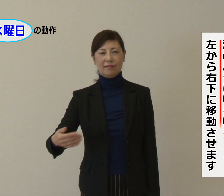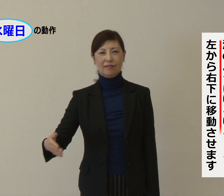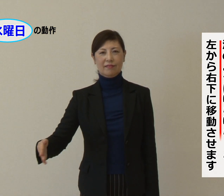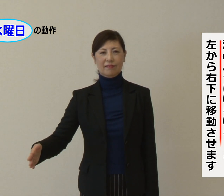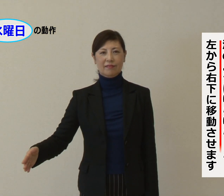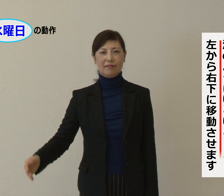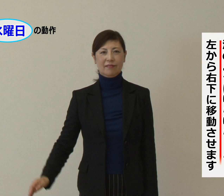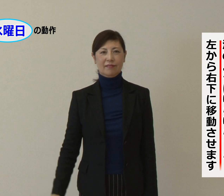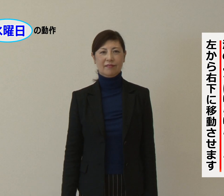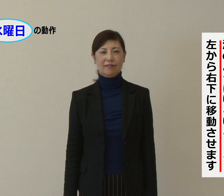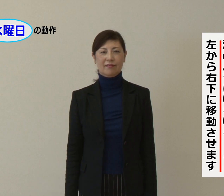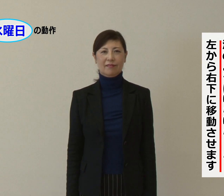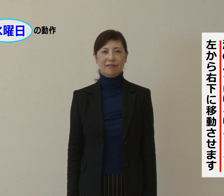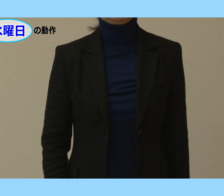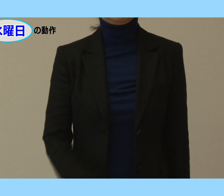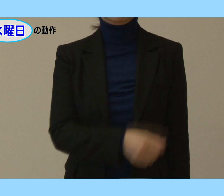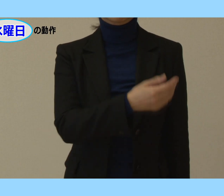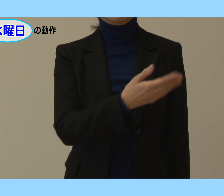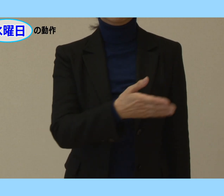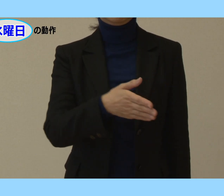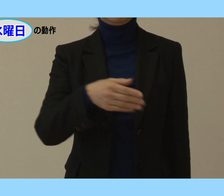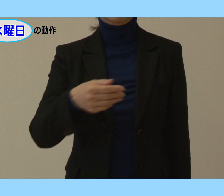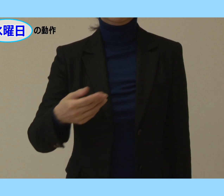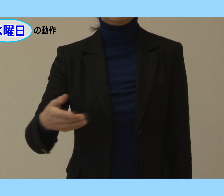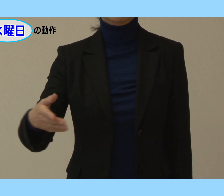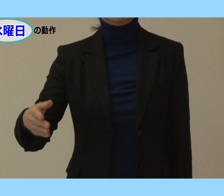させます。水が流れるイメージです。